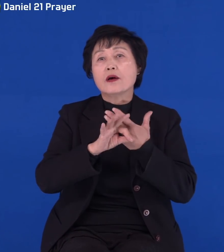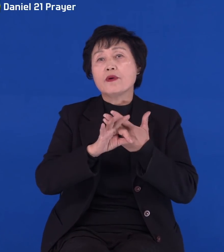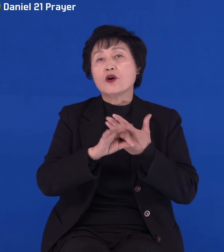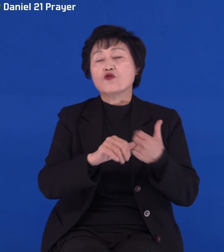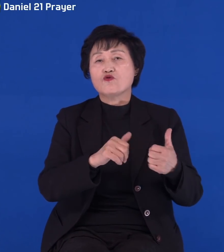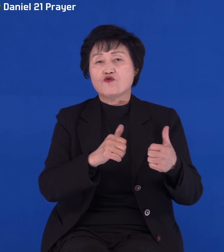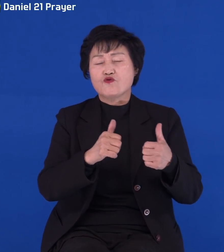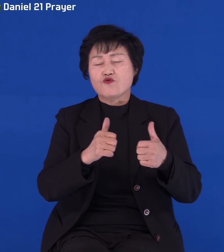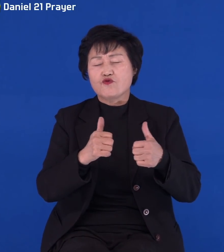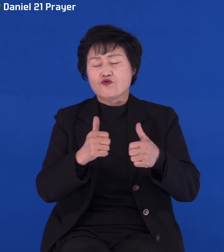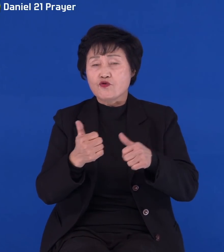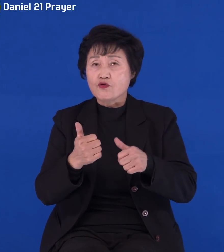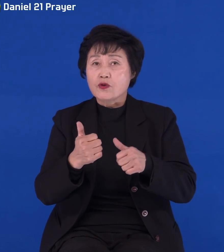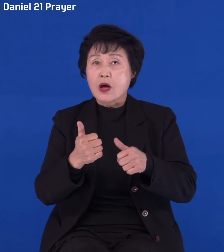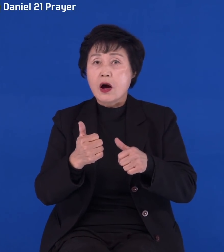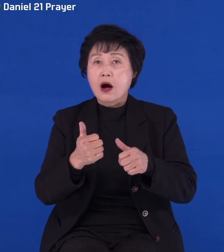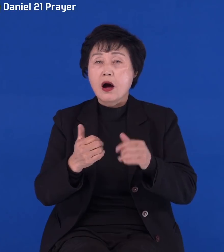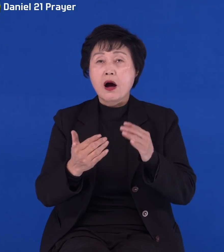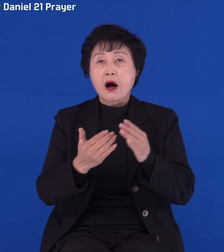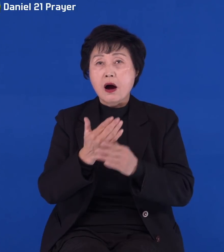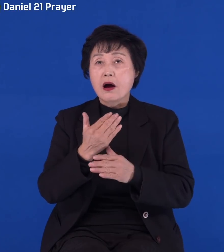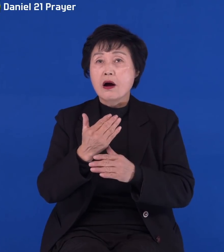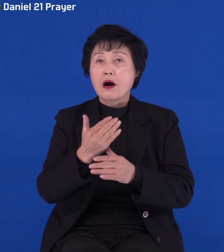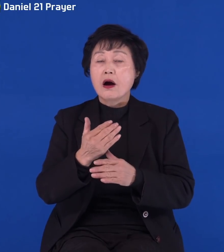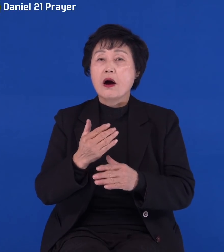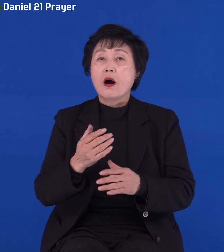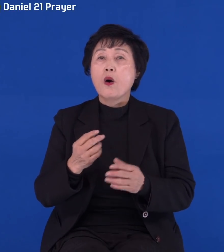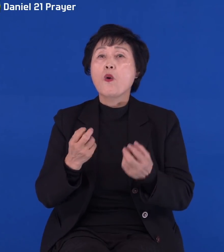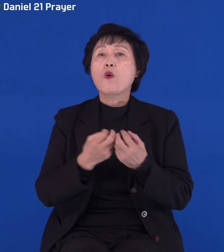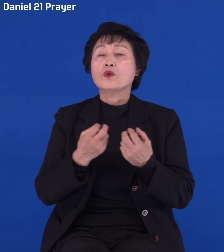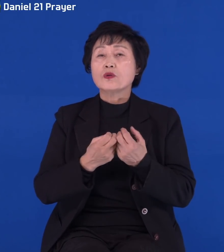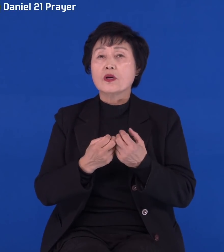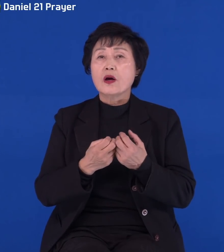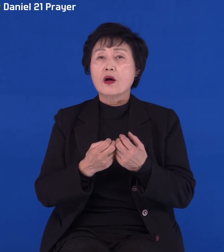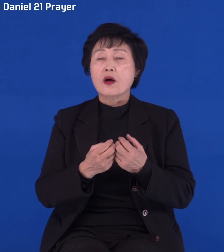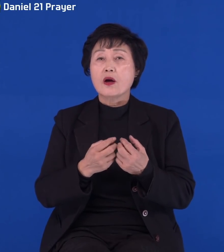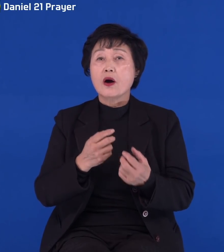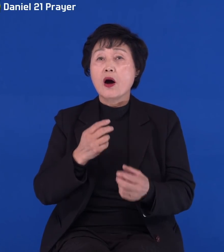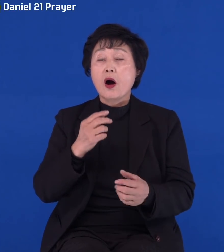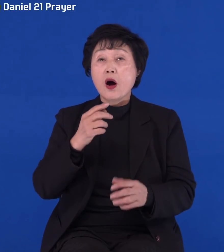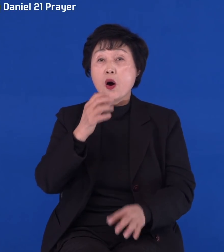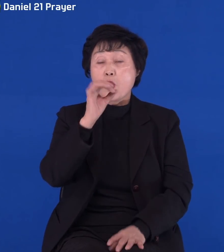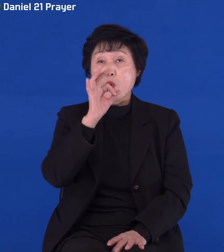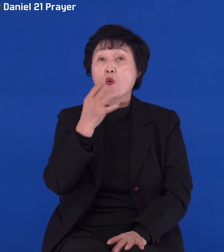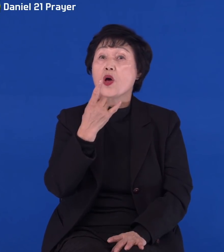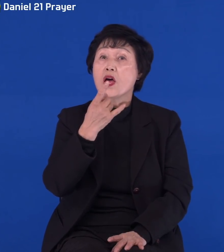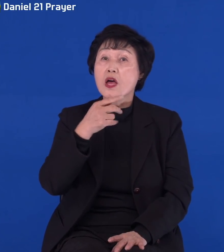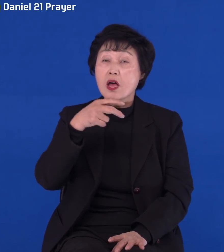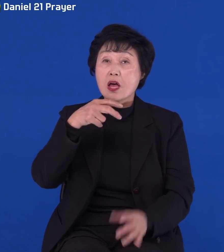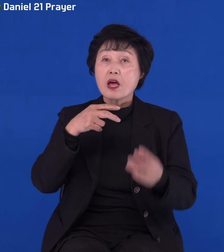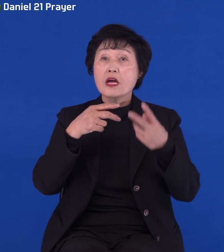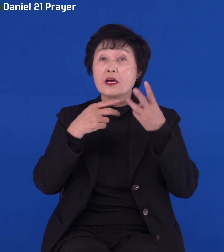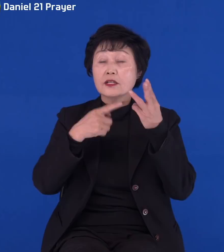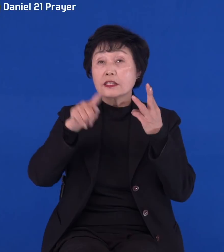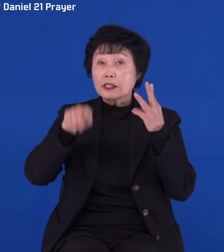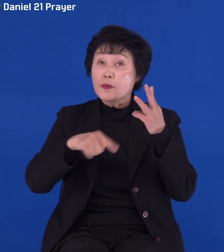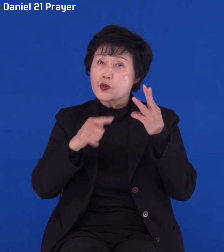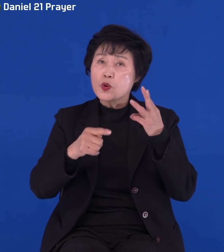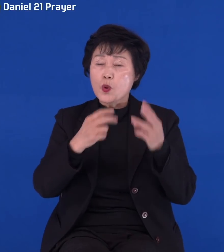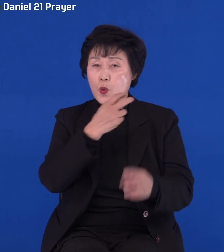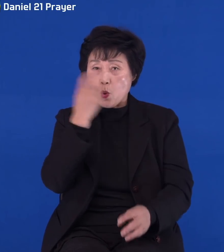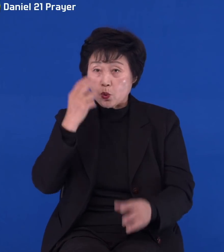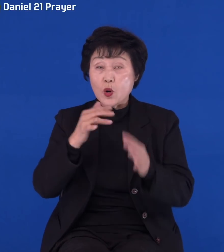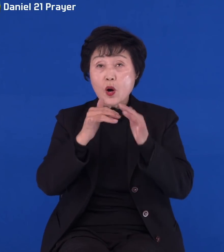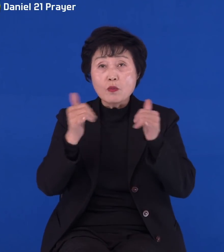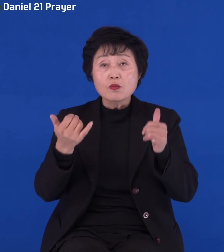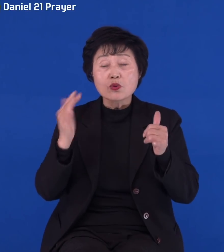집안의 자랑이었고 제일 공부도 잘했어요. 서울대 법대 출신에 너무나 똑똑하시고 뛰어난 분이었는데 그 신장 때문에 그 인생을